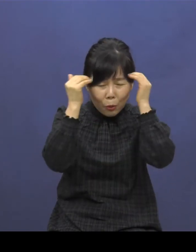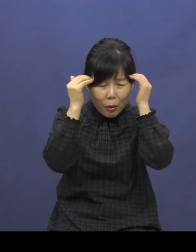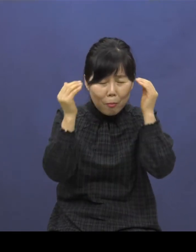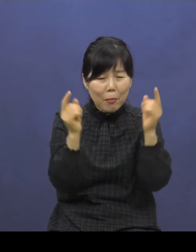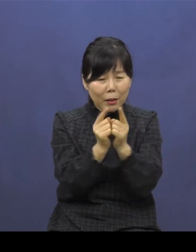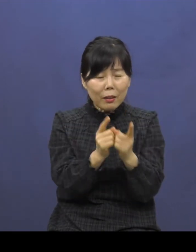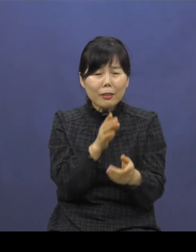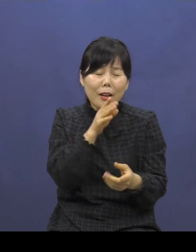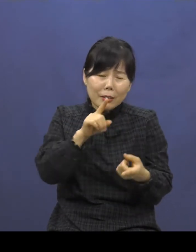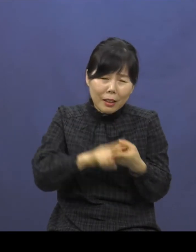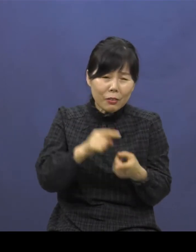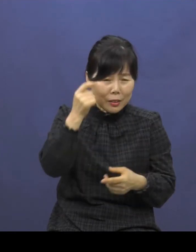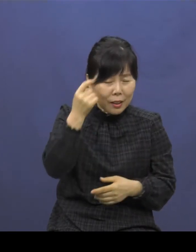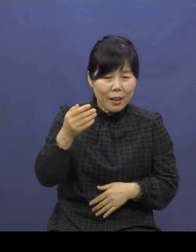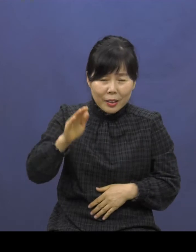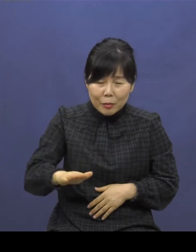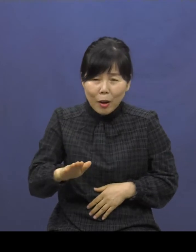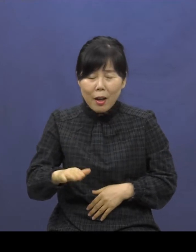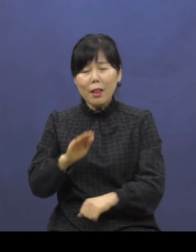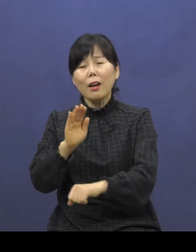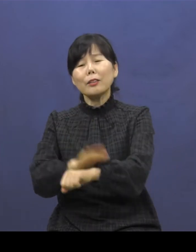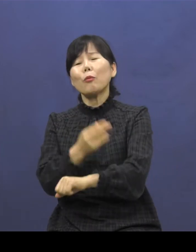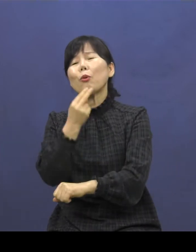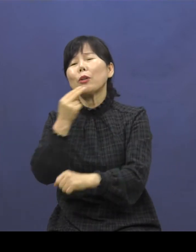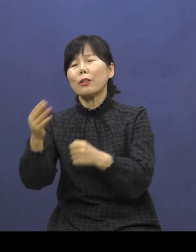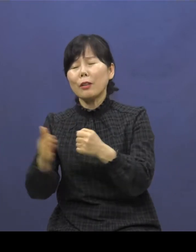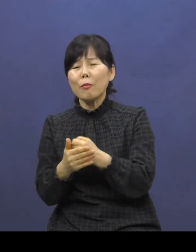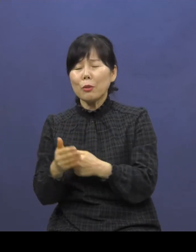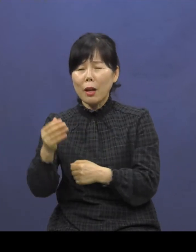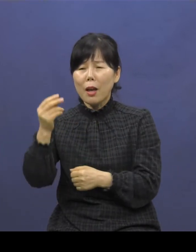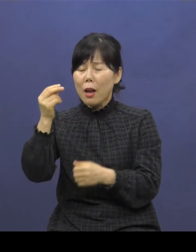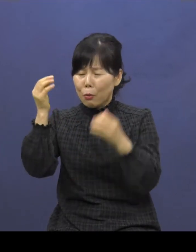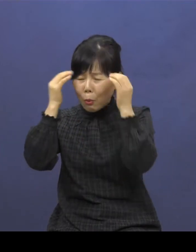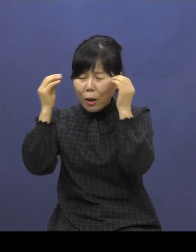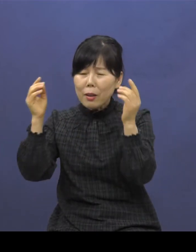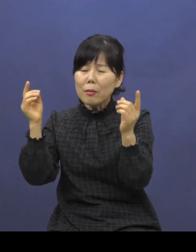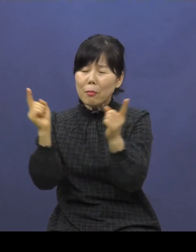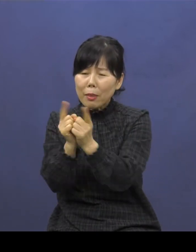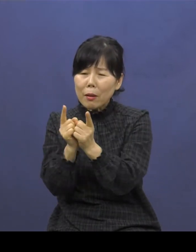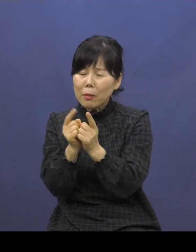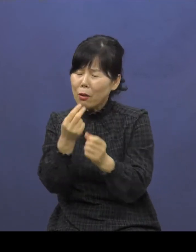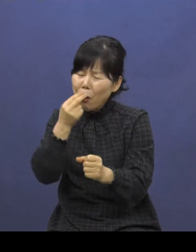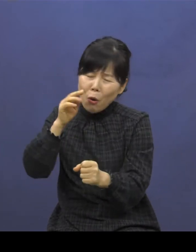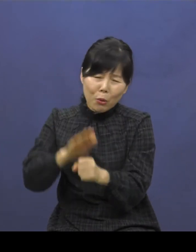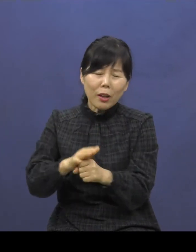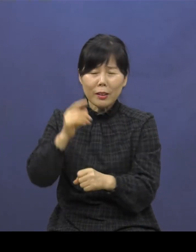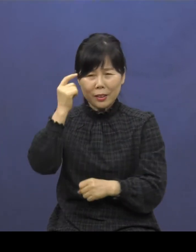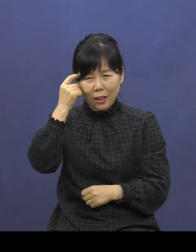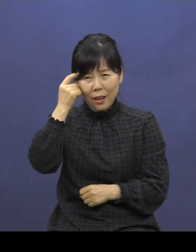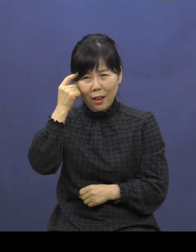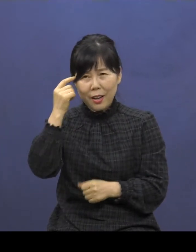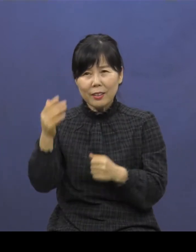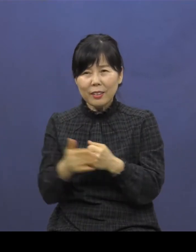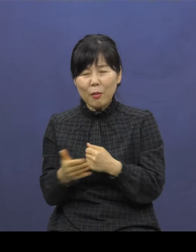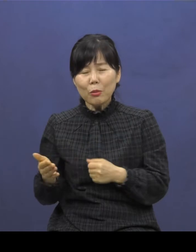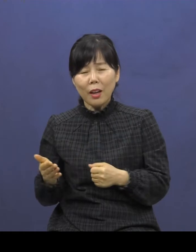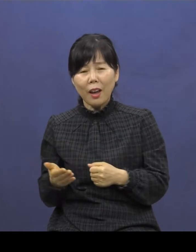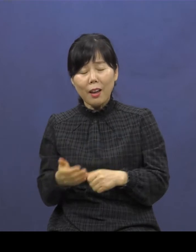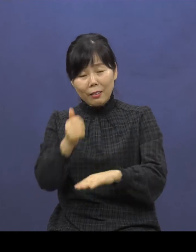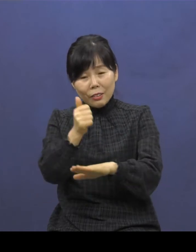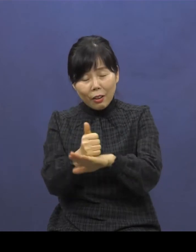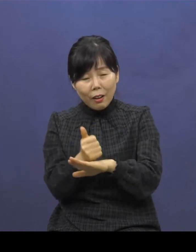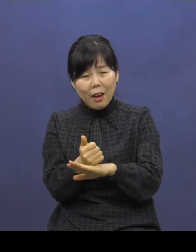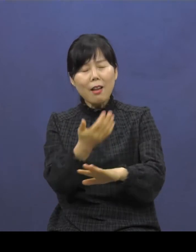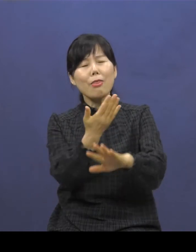이 고난이 왔다. 억울하다 그런 얘기예요. 그런데 이렇게 되게 되면요 많은 사람들이 어떤 마음이 드느냐, 다른